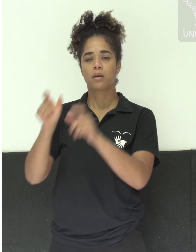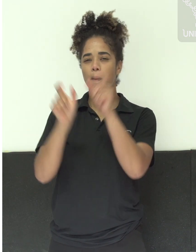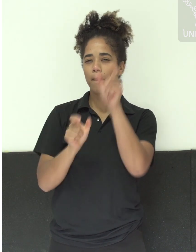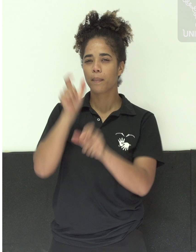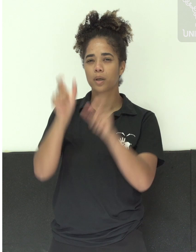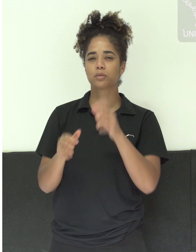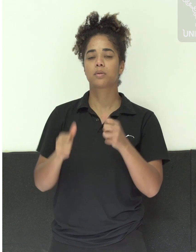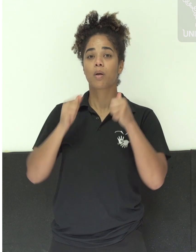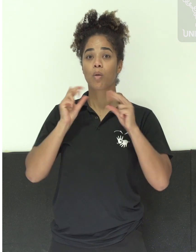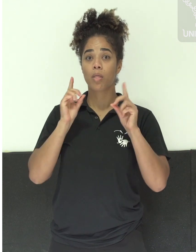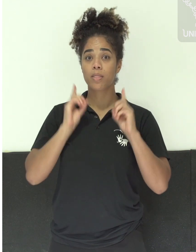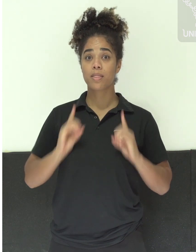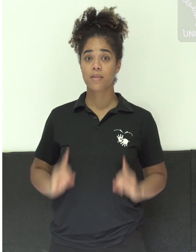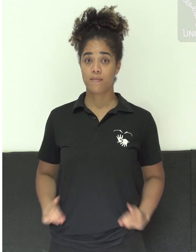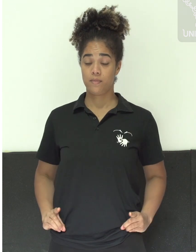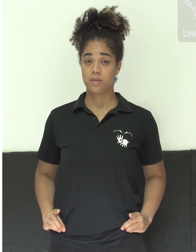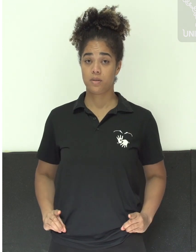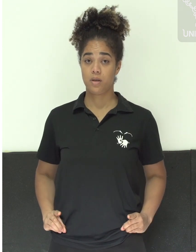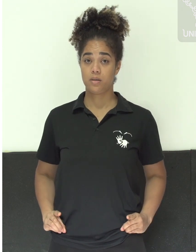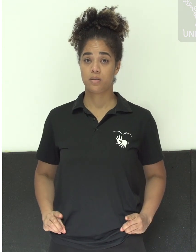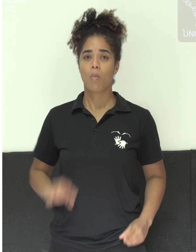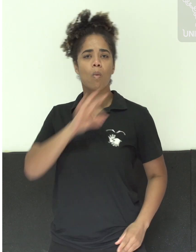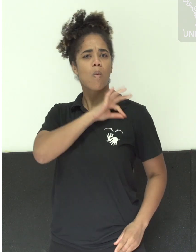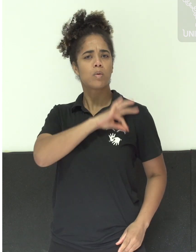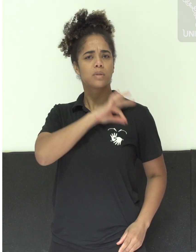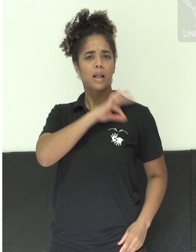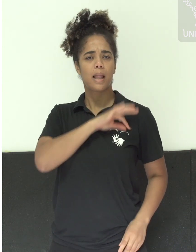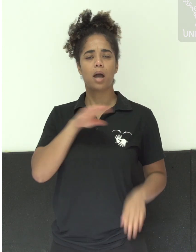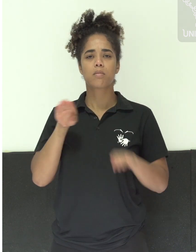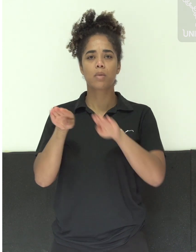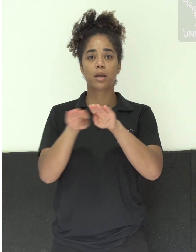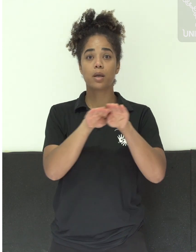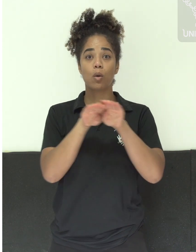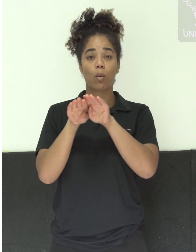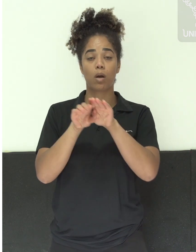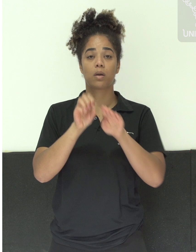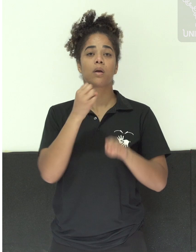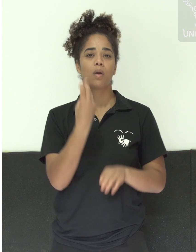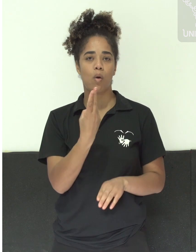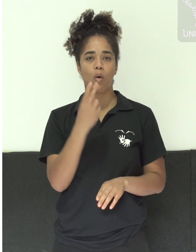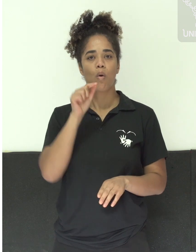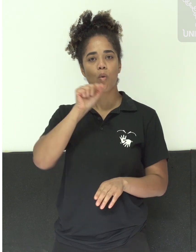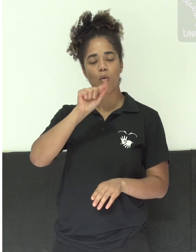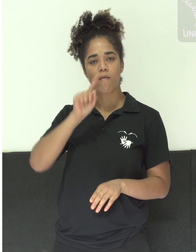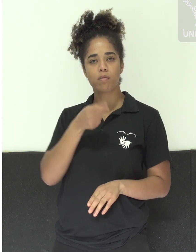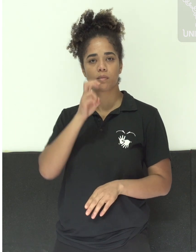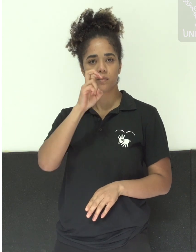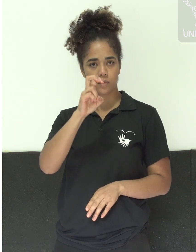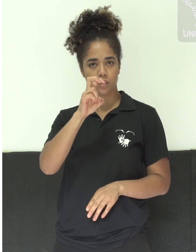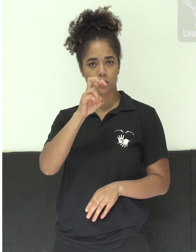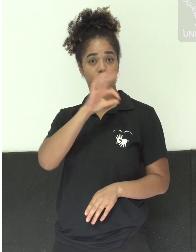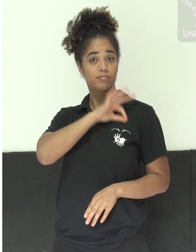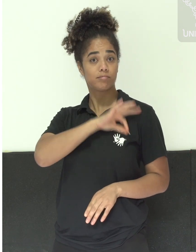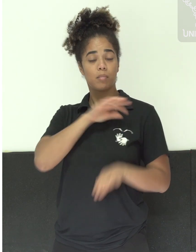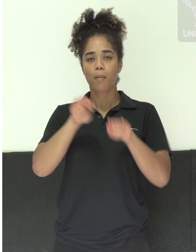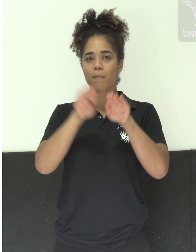tenham renda familiar bruta per capita igual ou inferior a 1,5 salário mínimo que